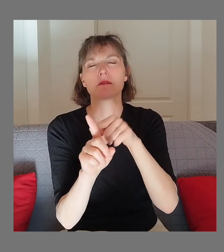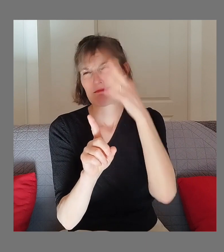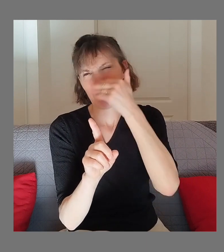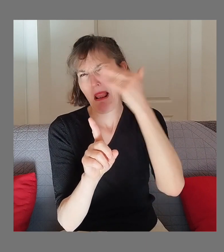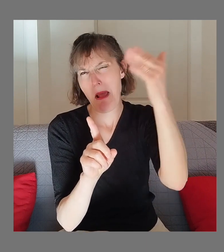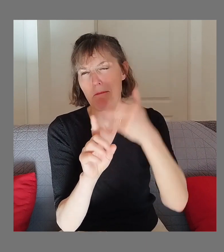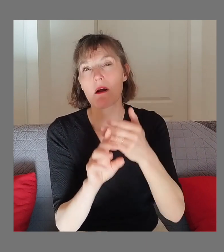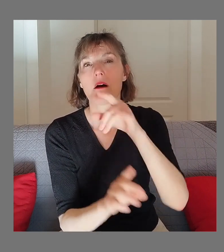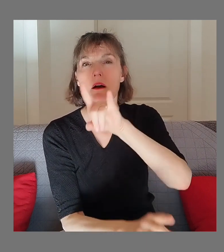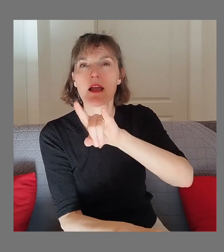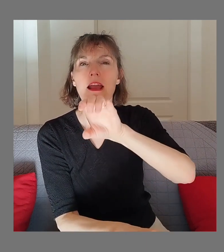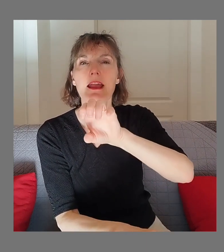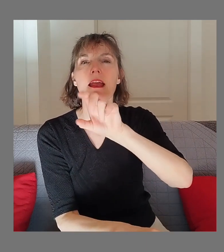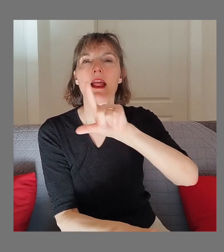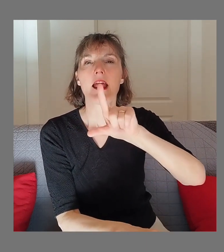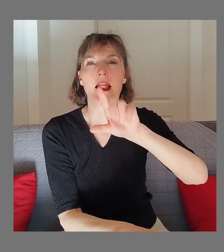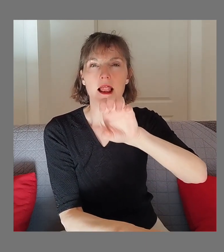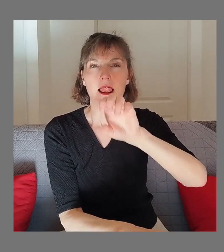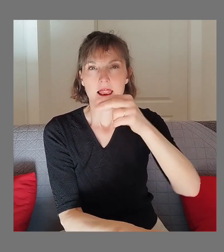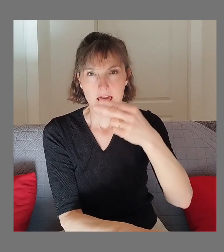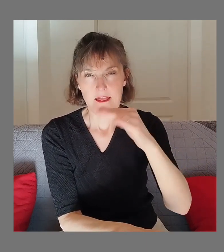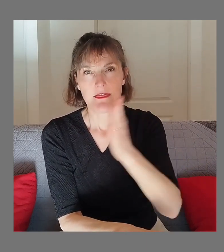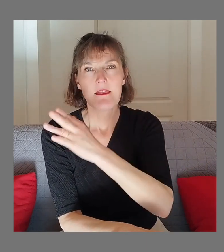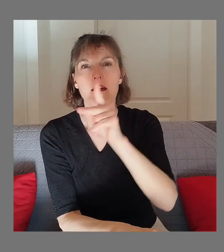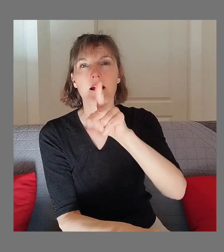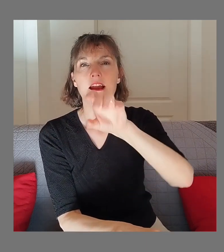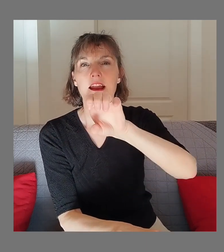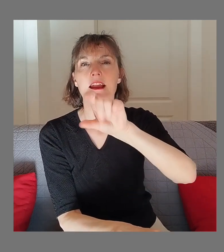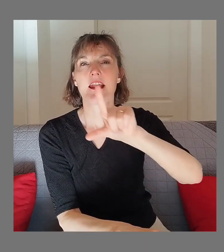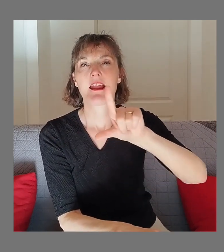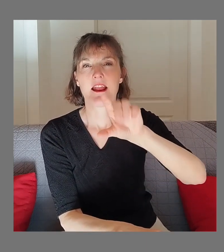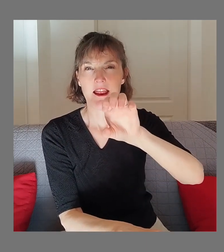va dire, dans le monde des sourds. C'est Hélène Keller.